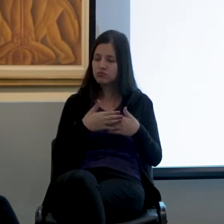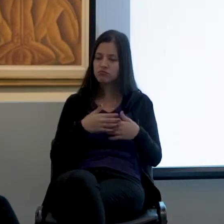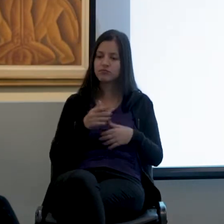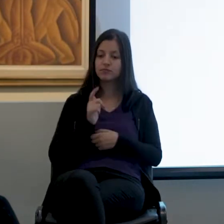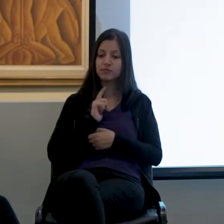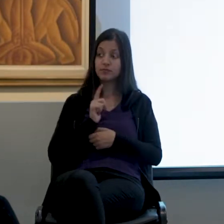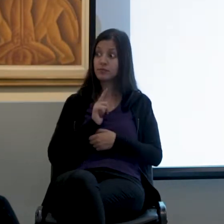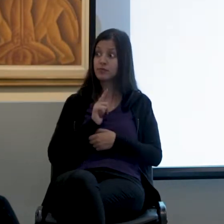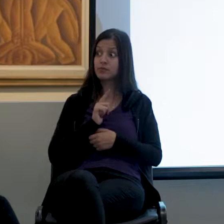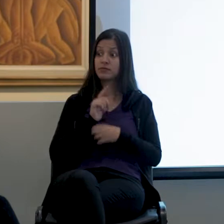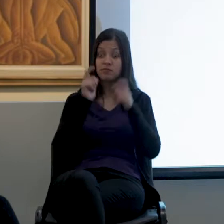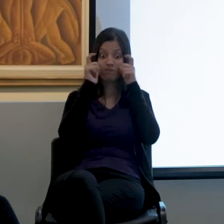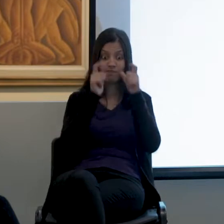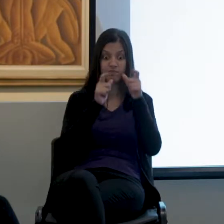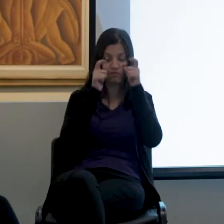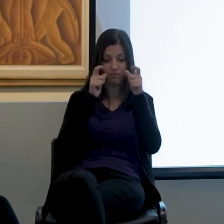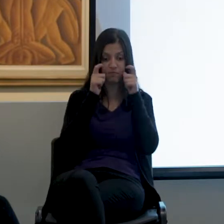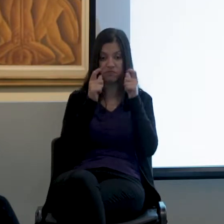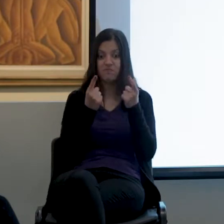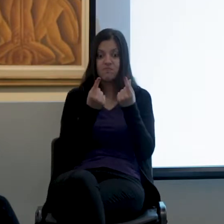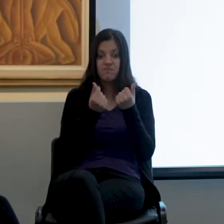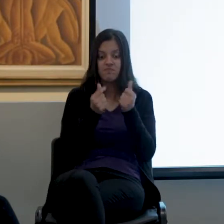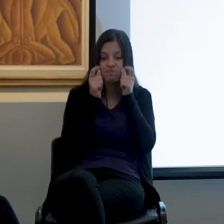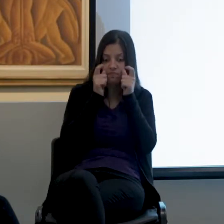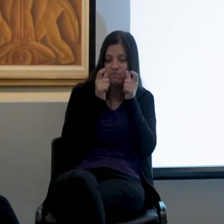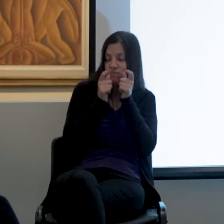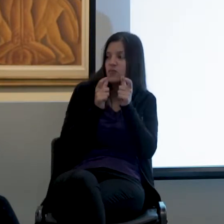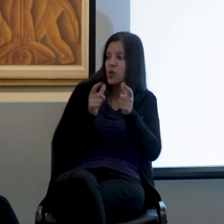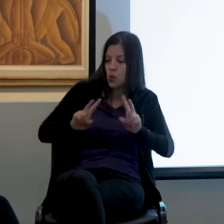dinheiro, pelo lucro, né?